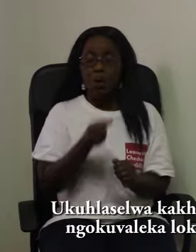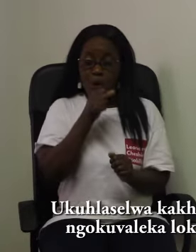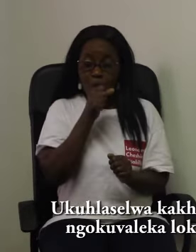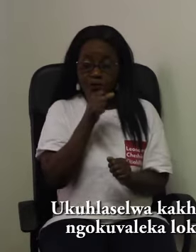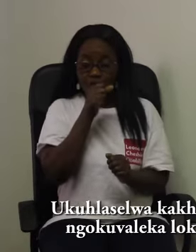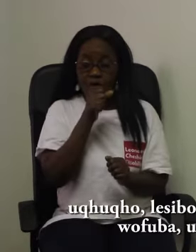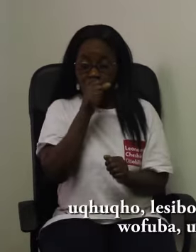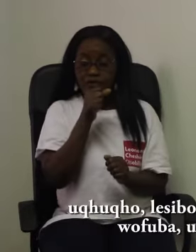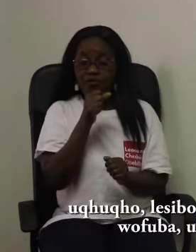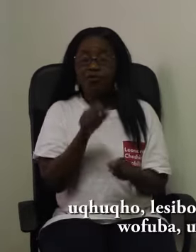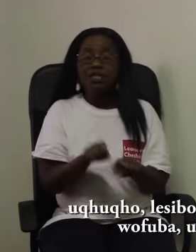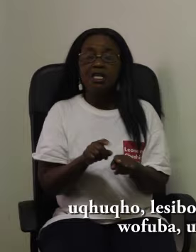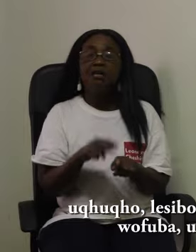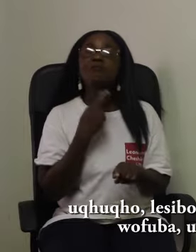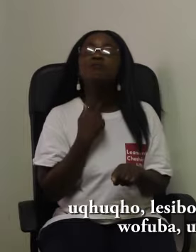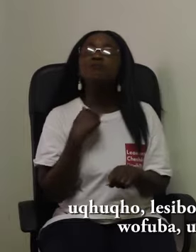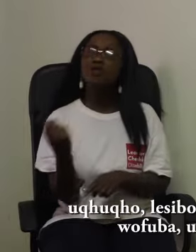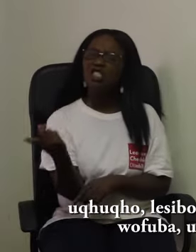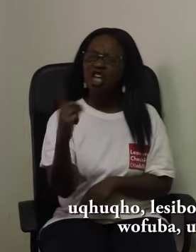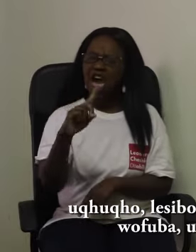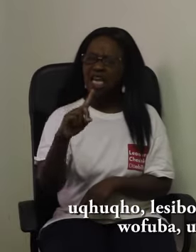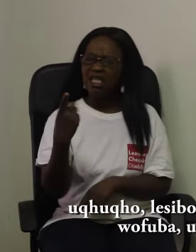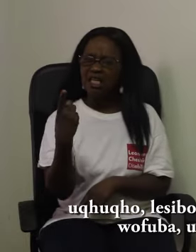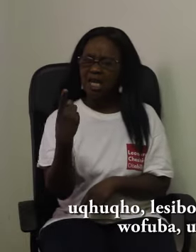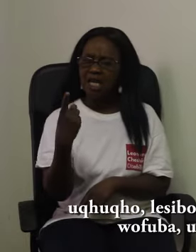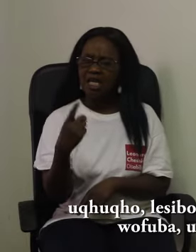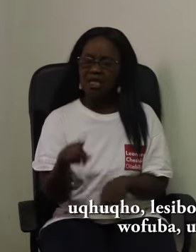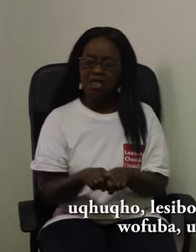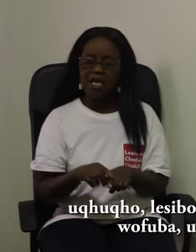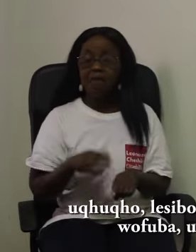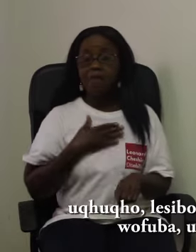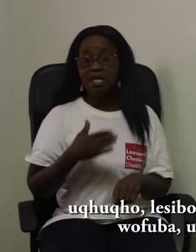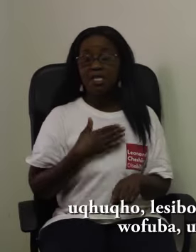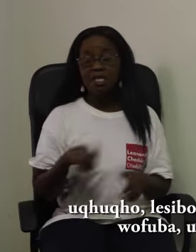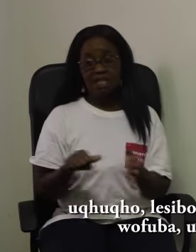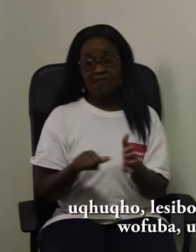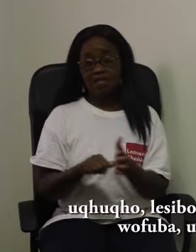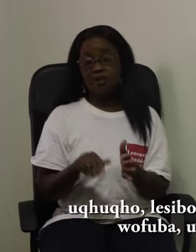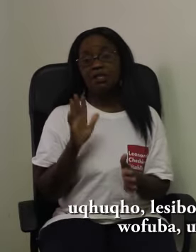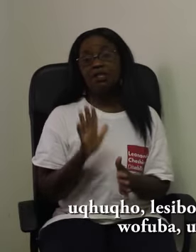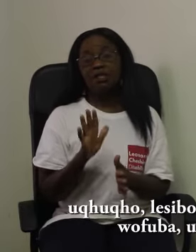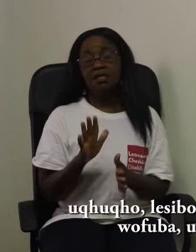pefumuli. Utkuko, lesibu onelo so mkushane wofuba, ugu kwelela.